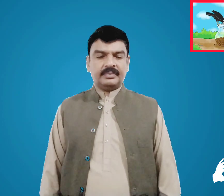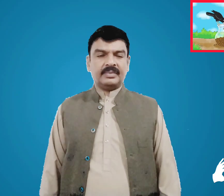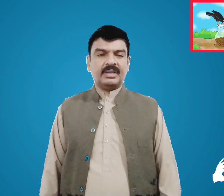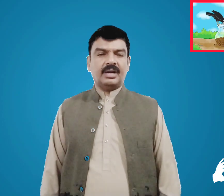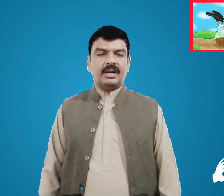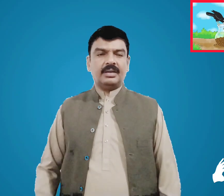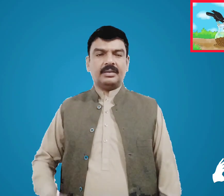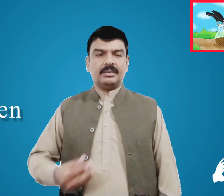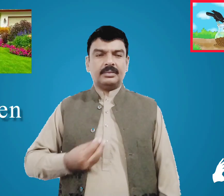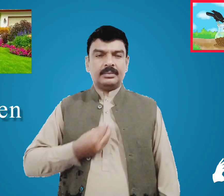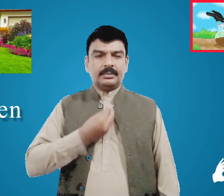गार्डन